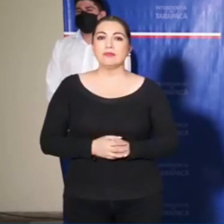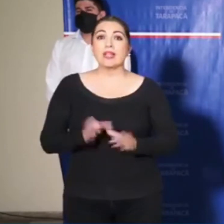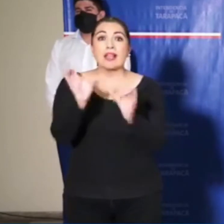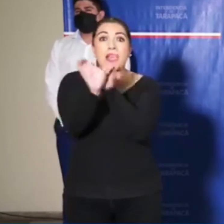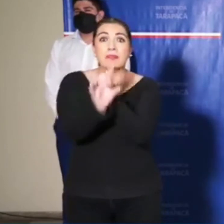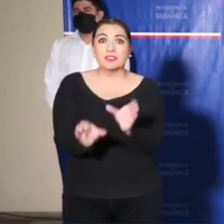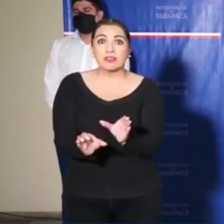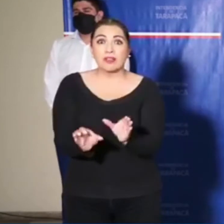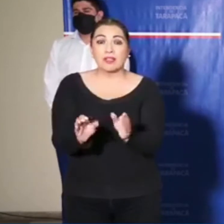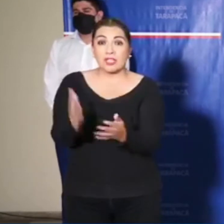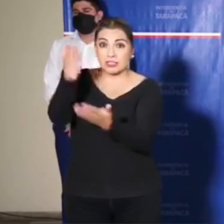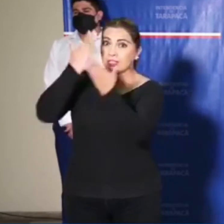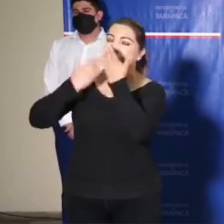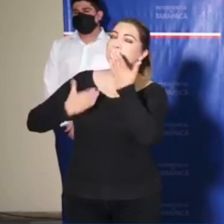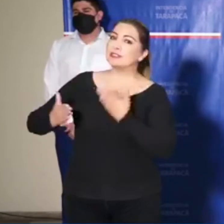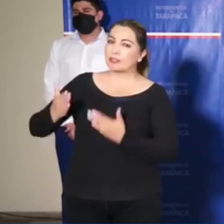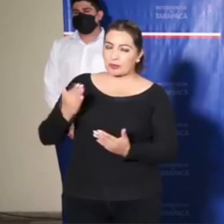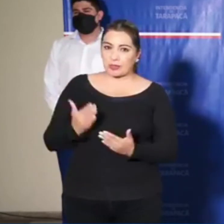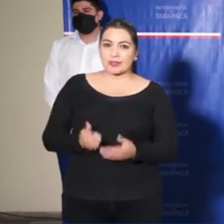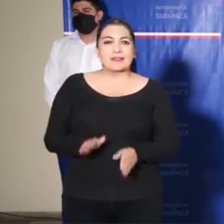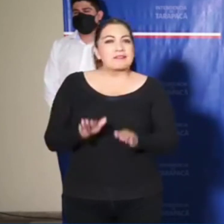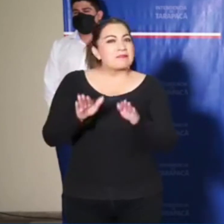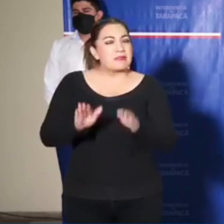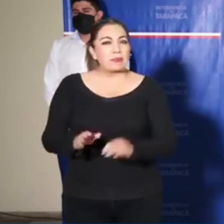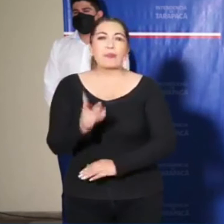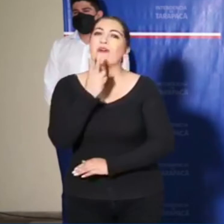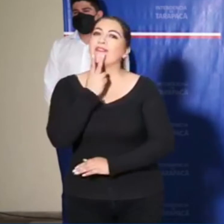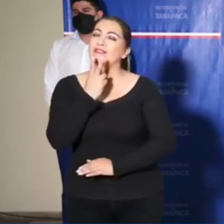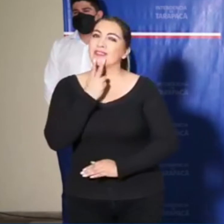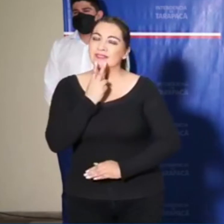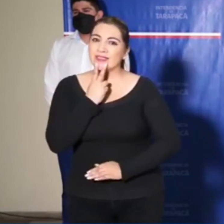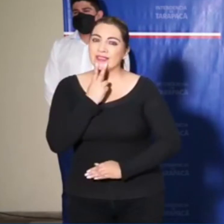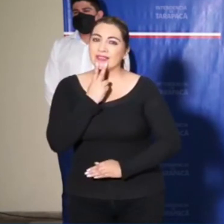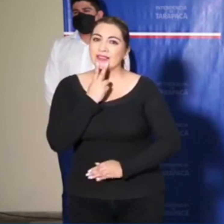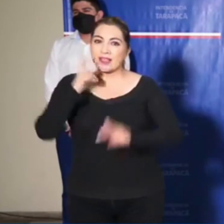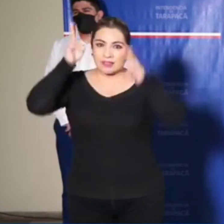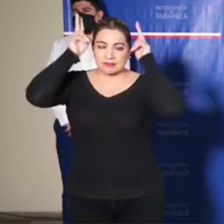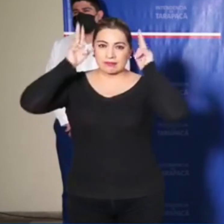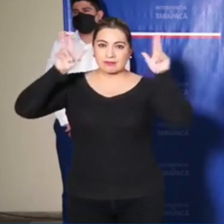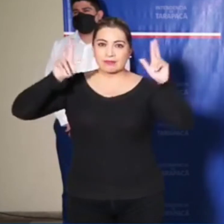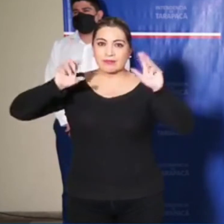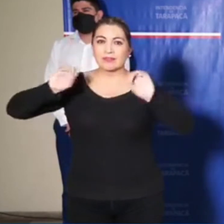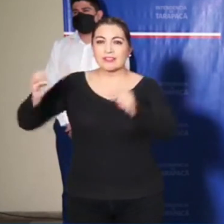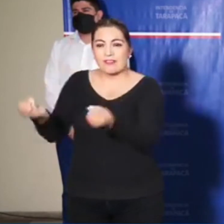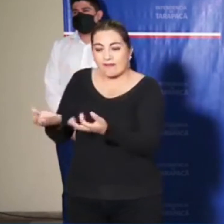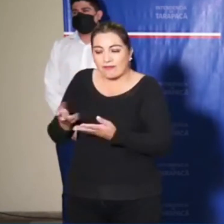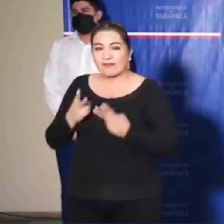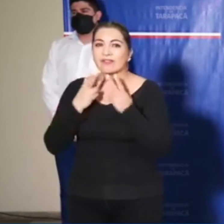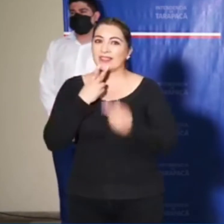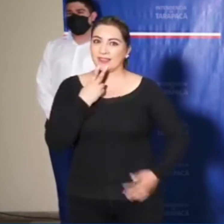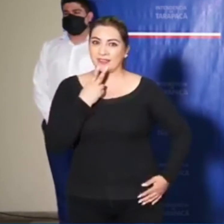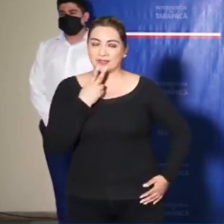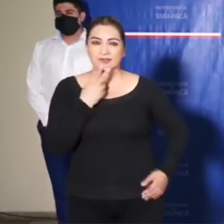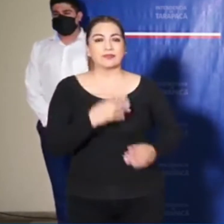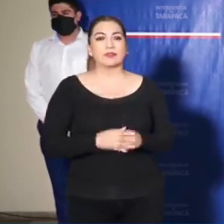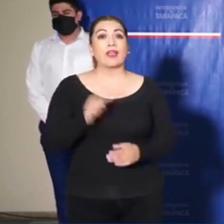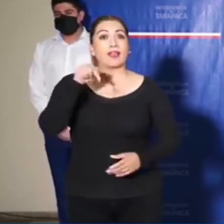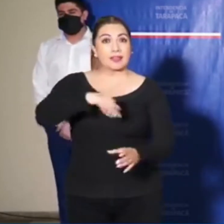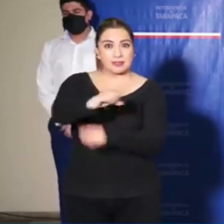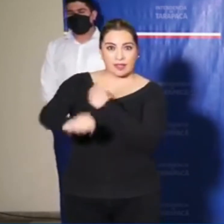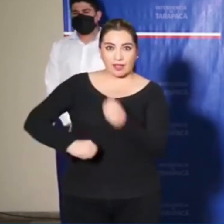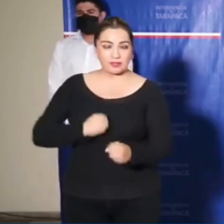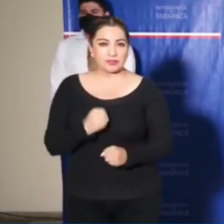se cuida. Así procuraremos vivir la fiesta que nos da vida. Que este